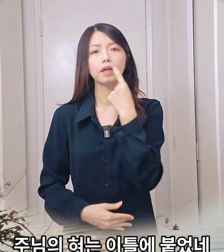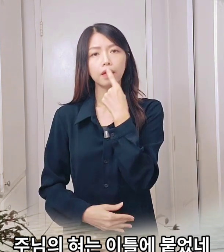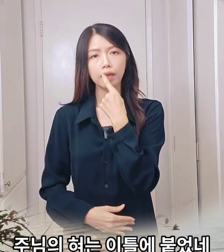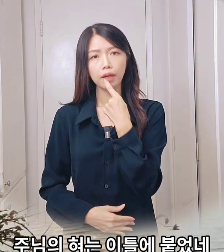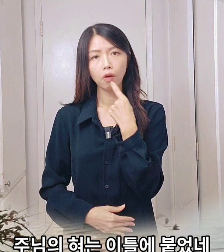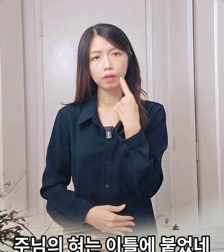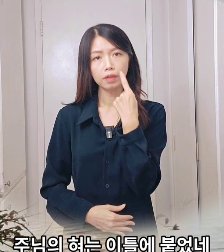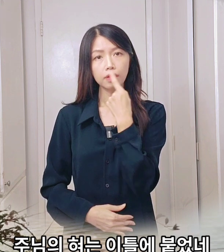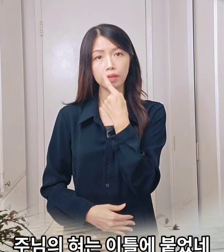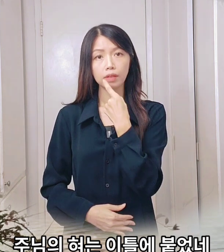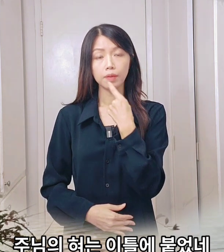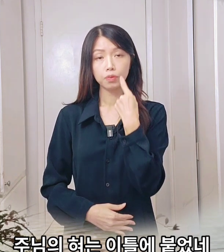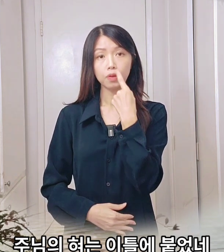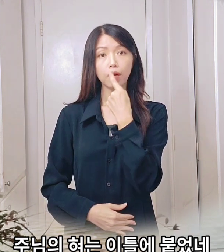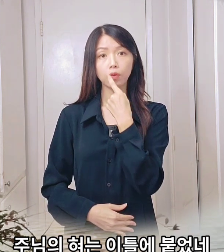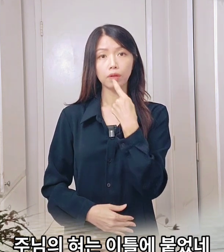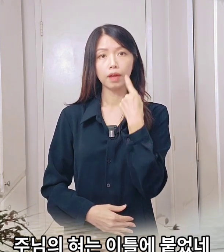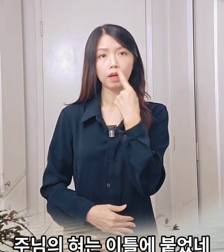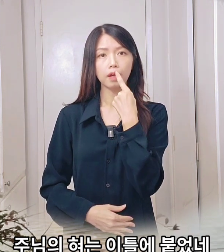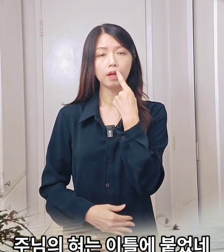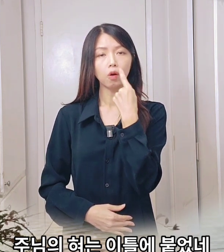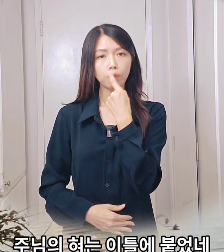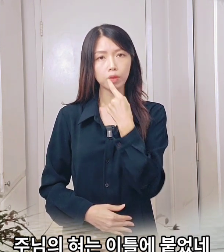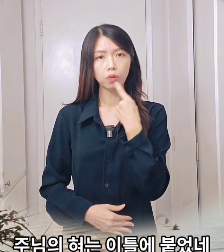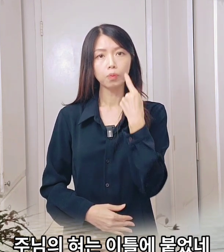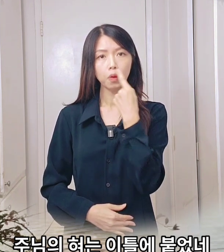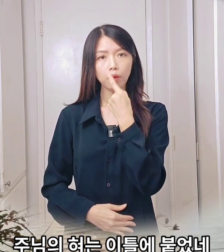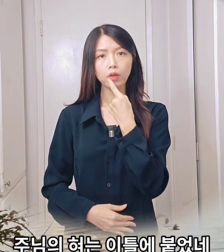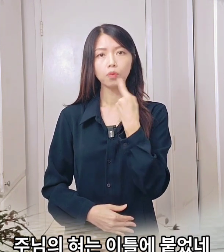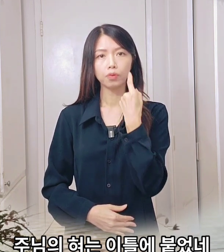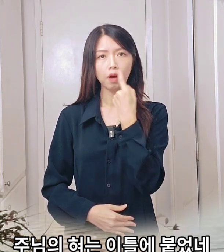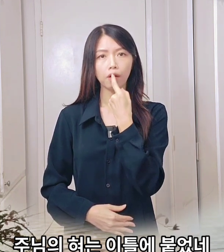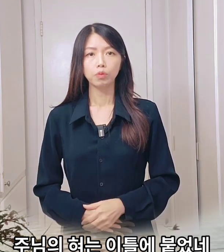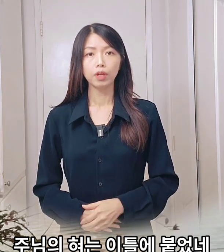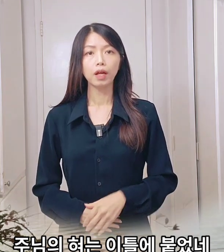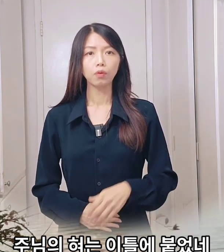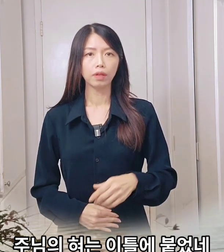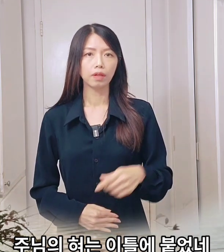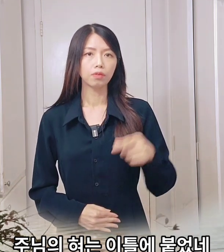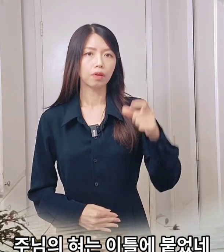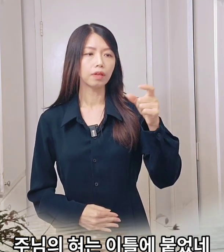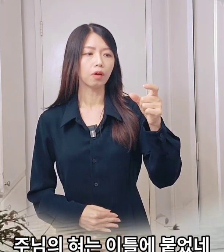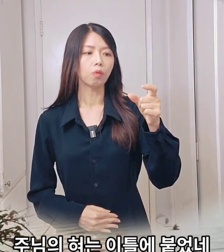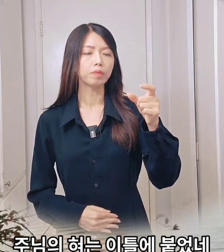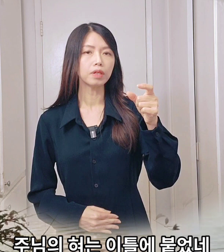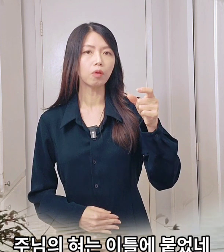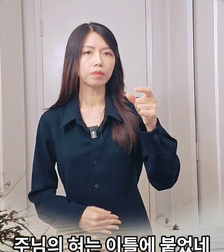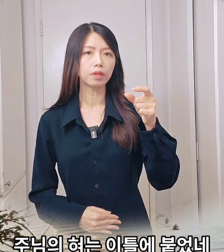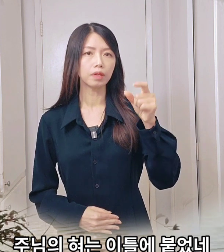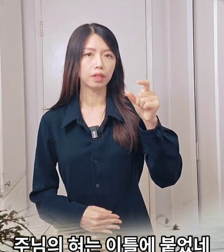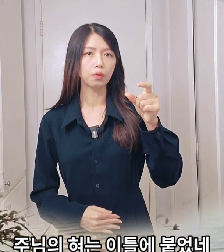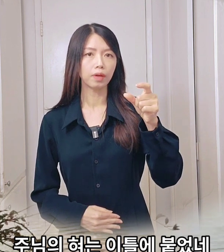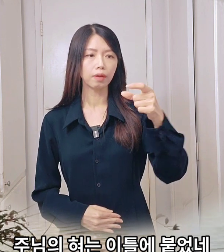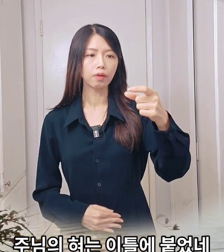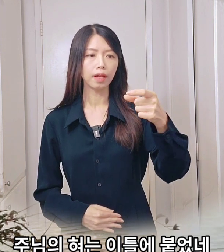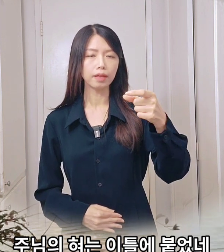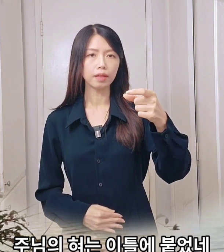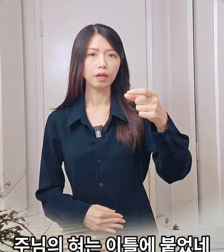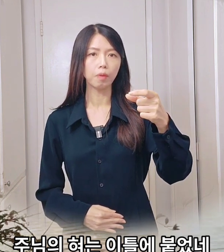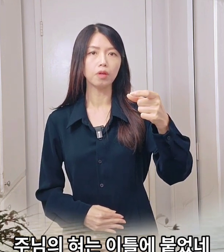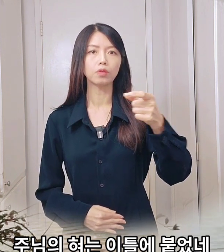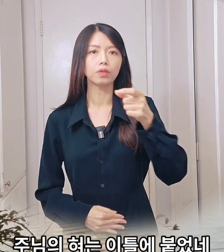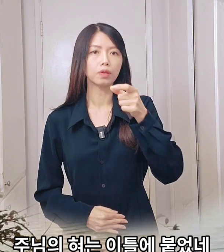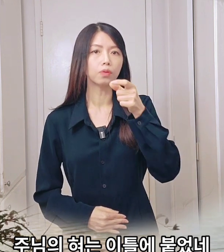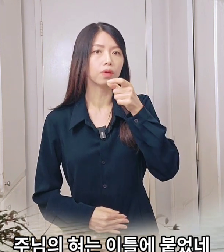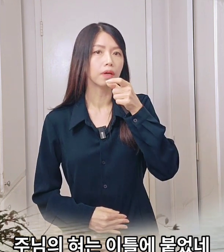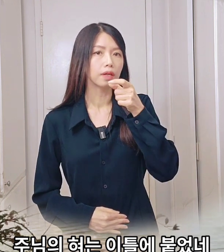주님의 혀는 입술이라고 이렇게 검지로 표현해줬고요. 물이라고 하는 수어는 엄지검지를 이용해서